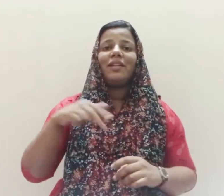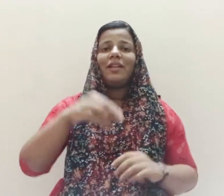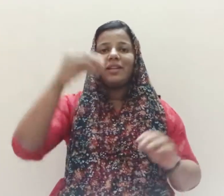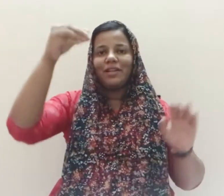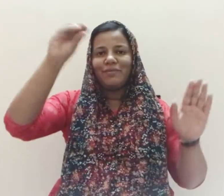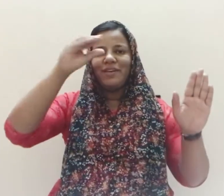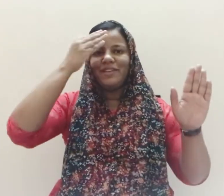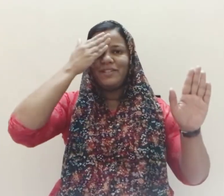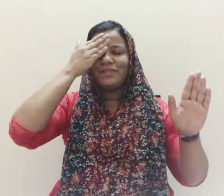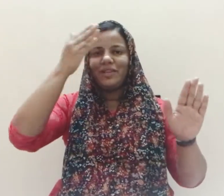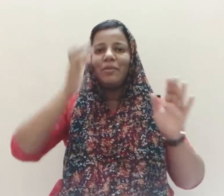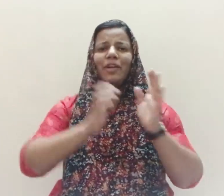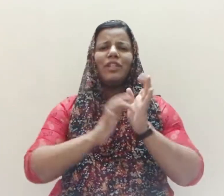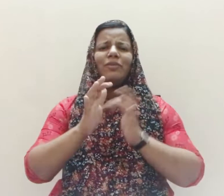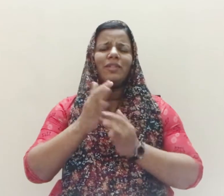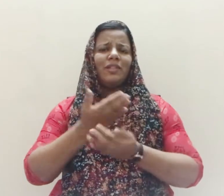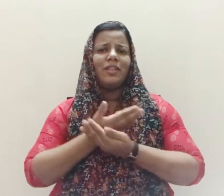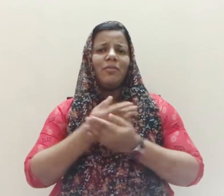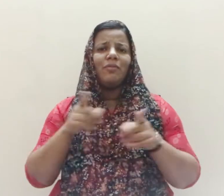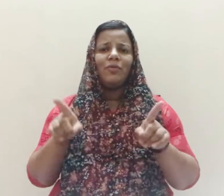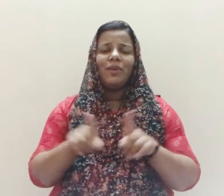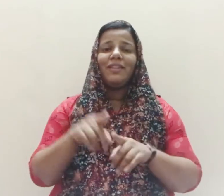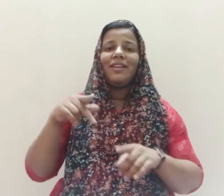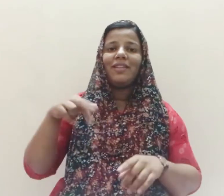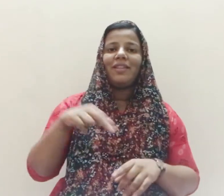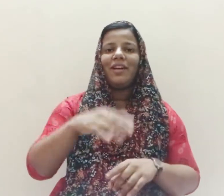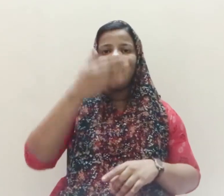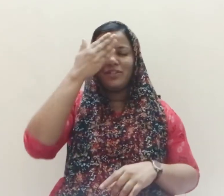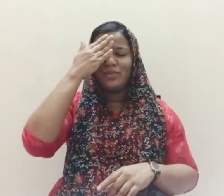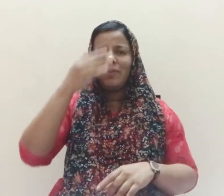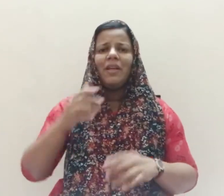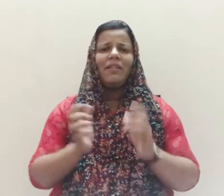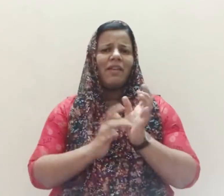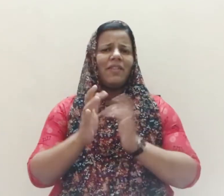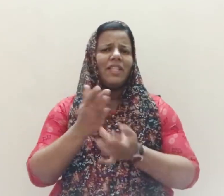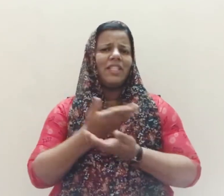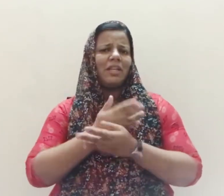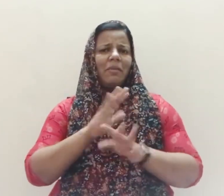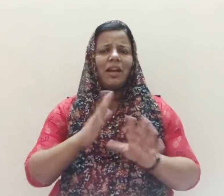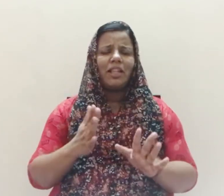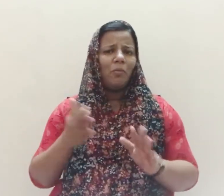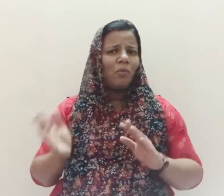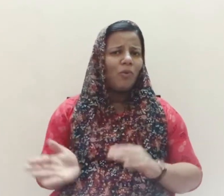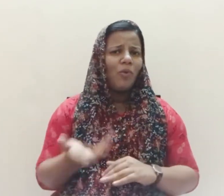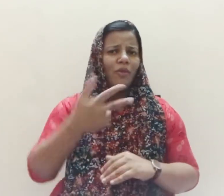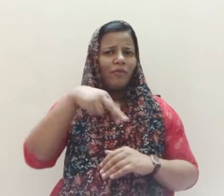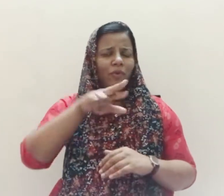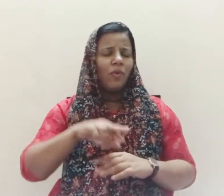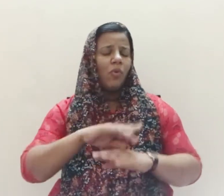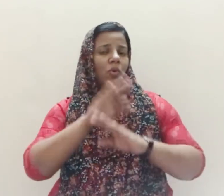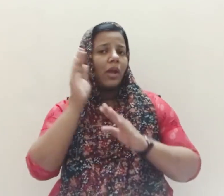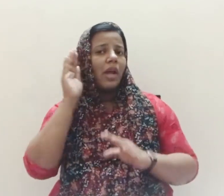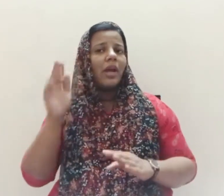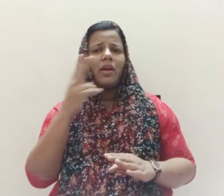സ്തോത്രം. തിരുഹിത പ്രകാരം നടത്തുന്നതിനായിട്ട് സ്തോത്രം. ദൈവഹിതമല്ലാത്ത എങ്ങും പോകുവാനോ വരുവാനോ കാണുവാനോ കേൾക്കുവാനോ ഒന്നും